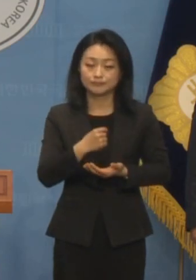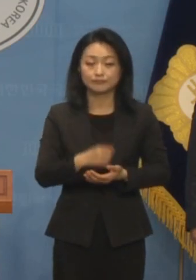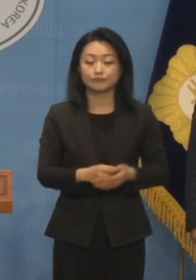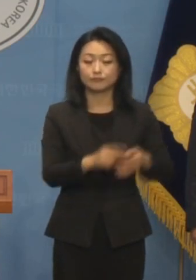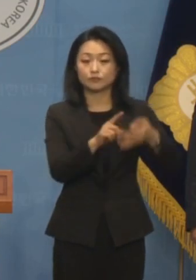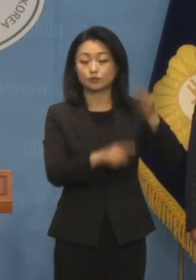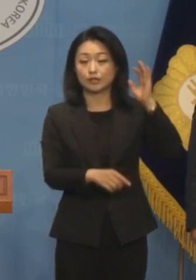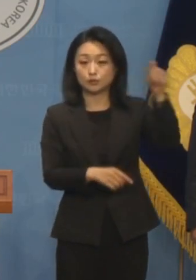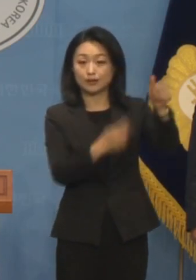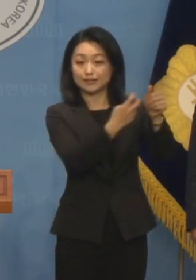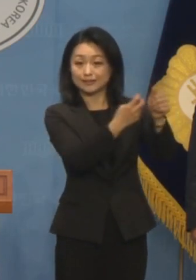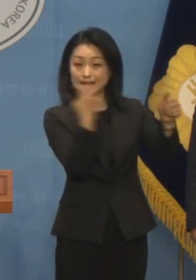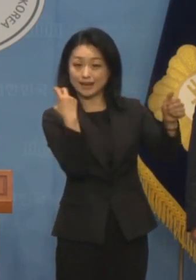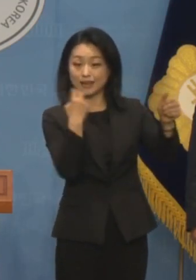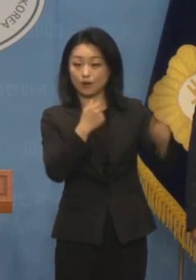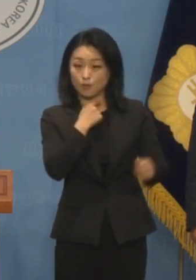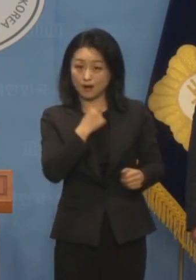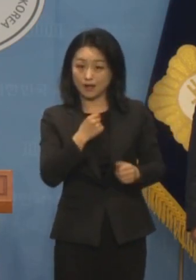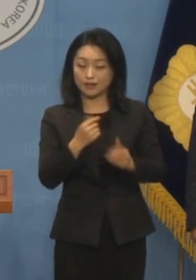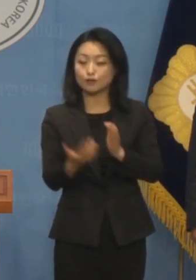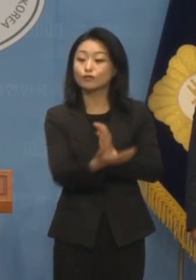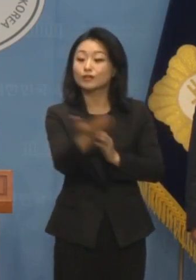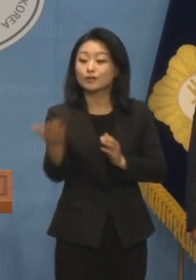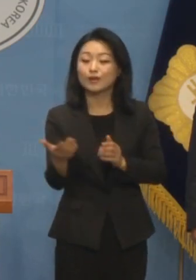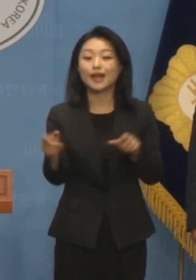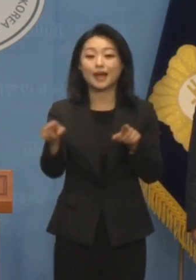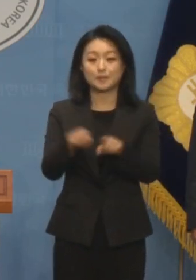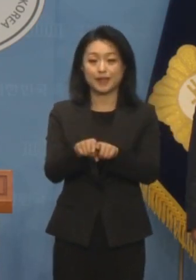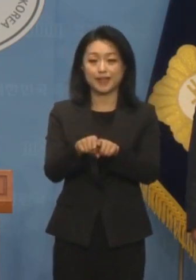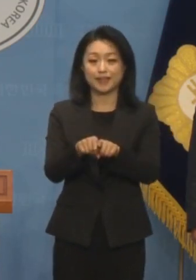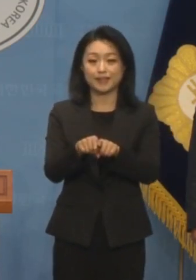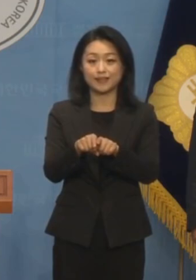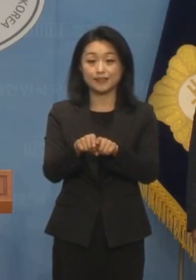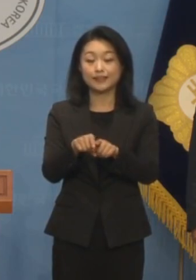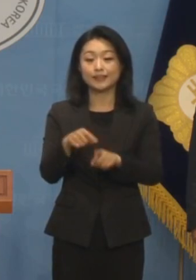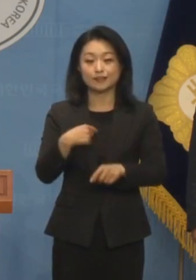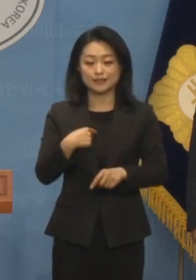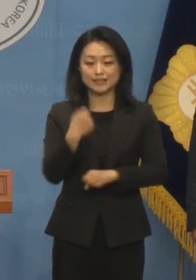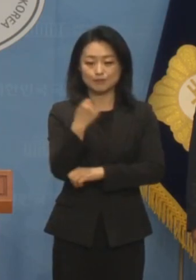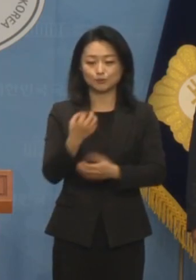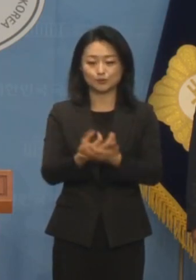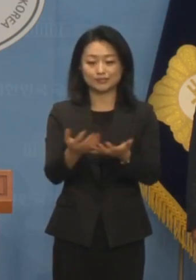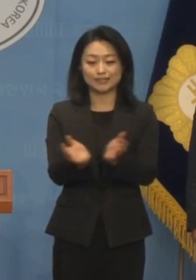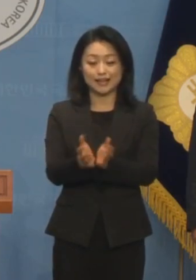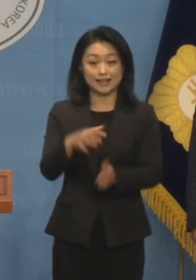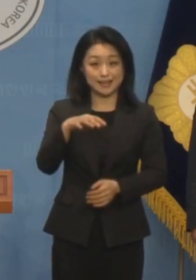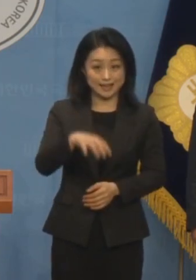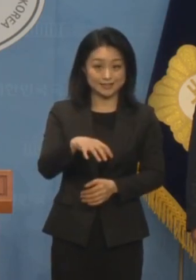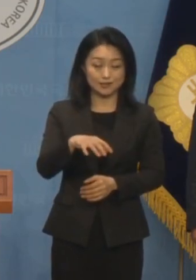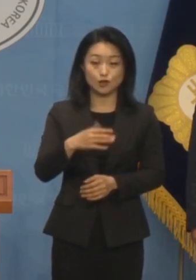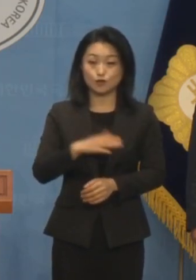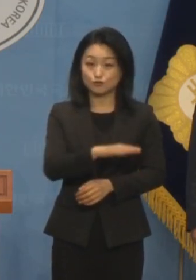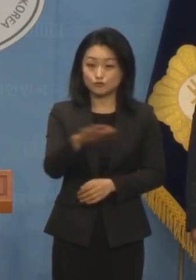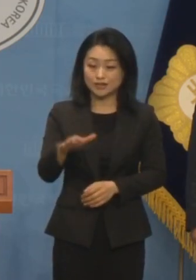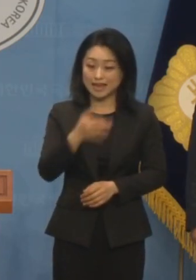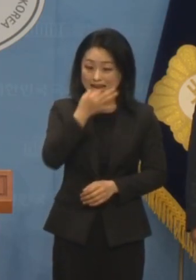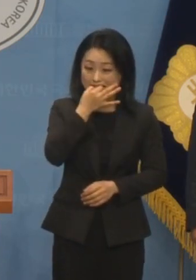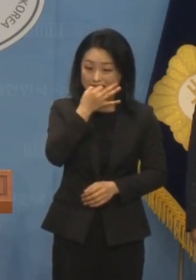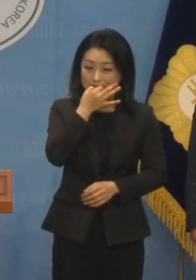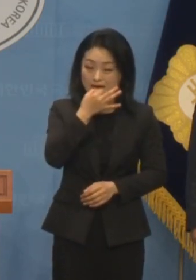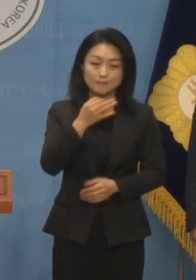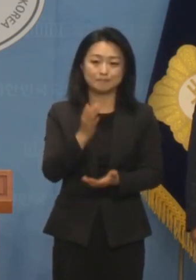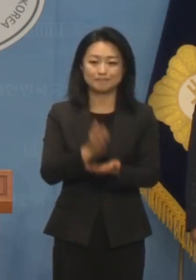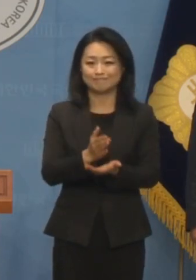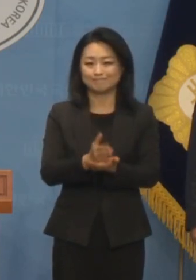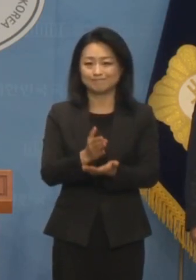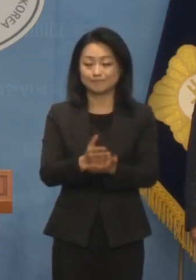윤석열 대통령 탄핵 소추를 바라는 국민과 함께 지금껏 그래왔듯 기본소득당은 자당의 성과와 이익만을